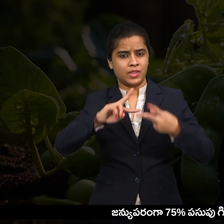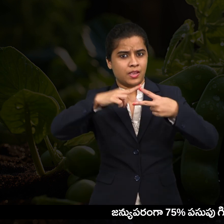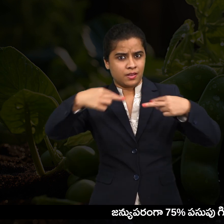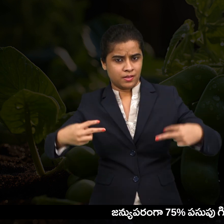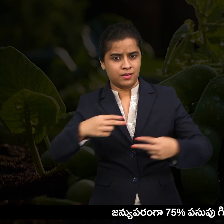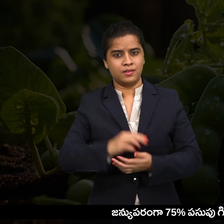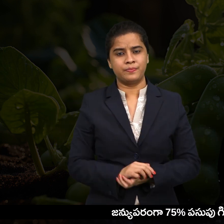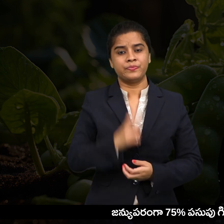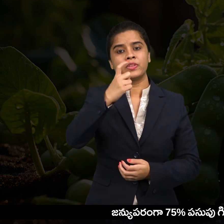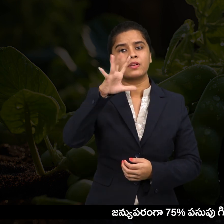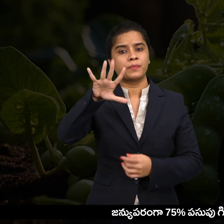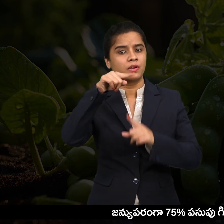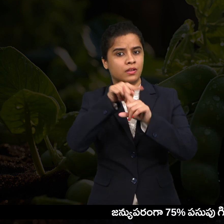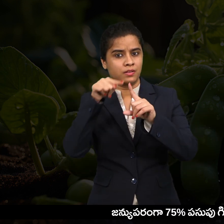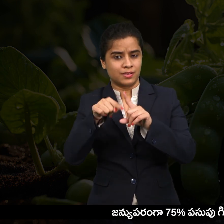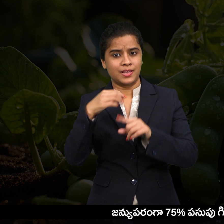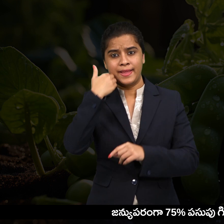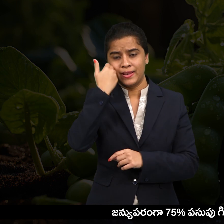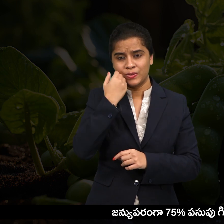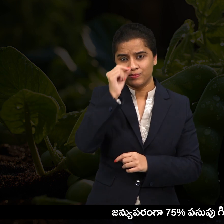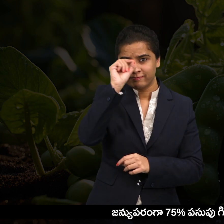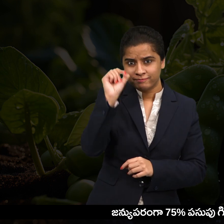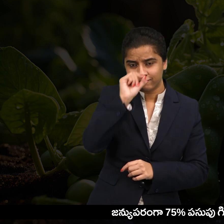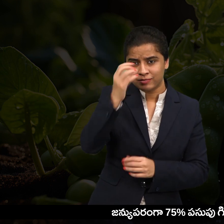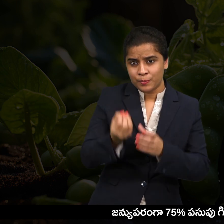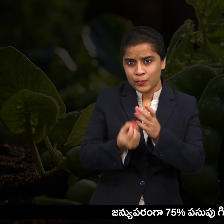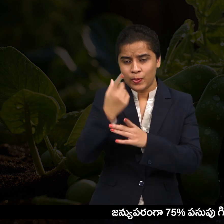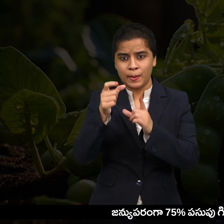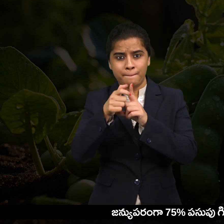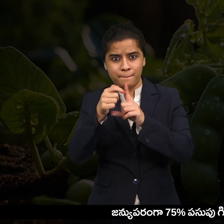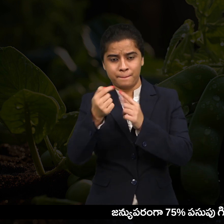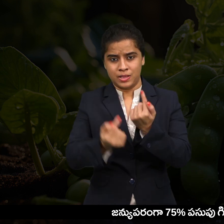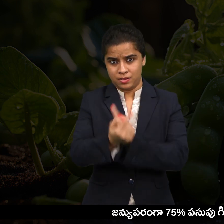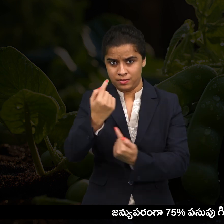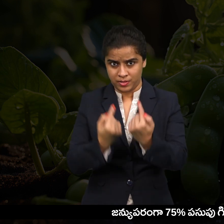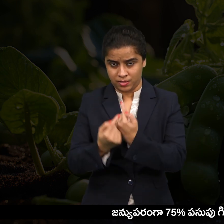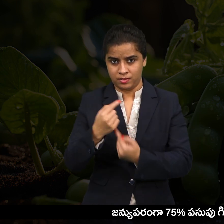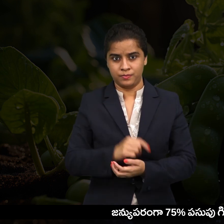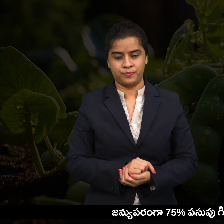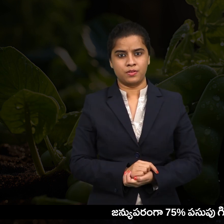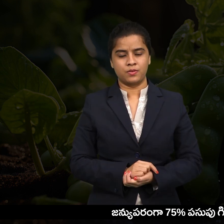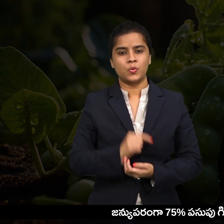జన్యుపరంగా 75% పసుపు గింజలను ఉత్పత్తి చేసే బఠానీ మొక్కలలో